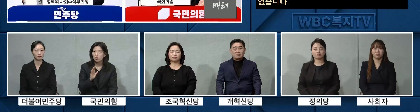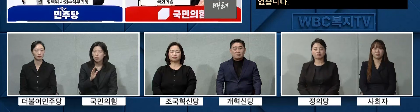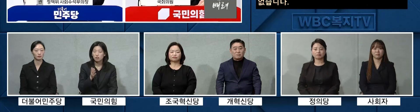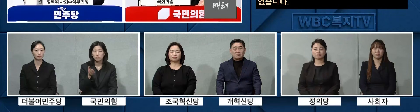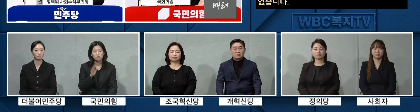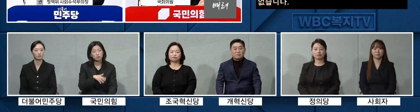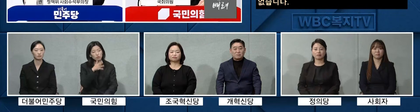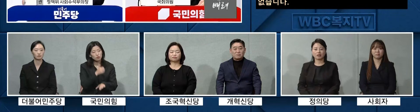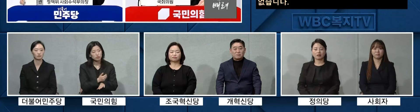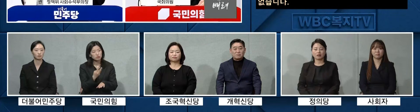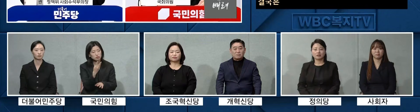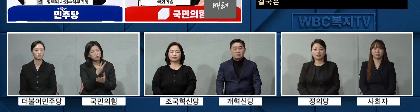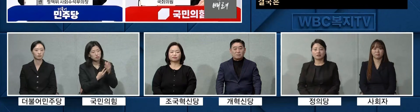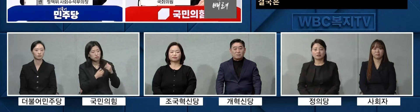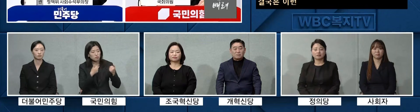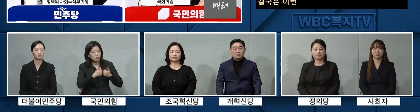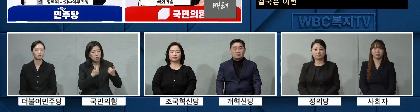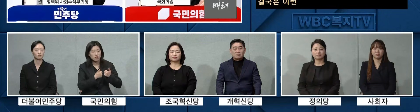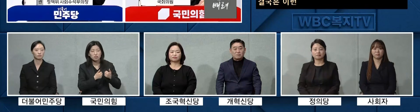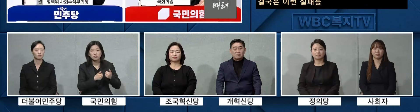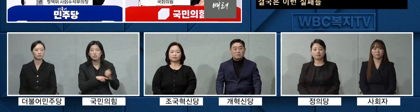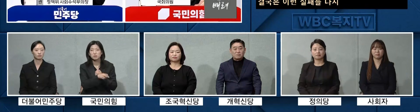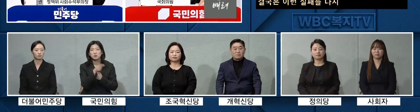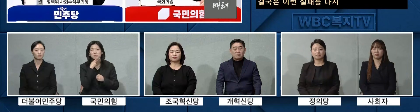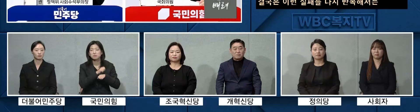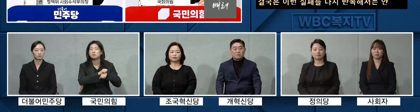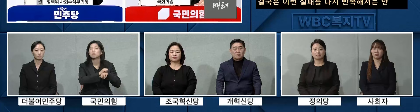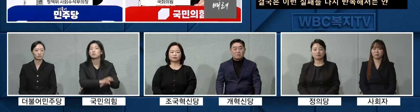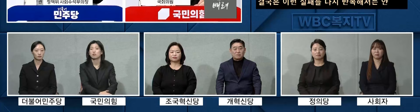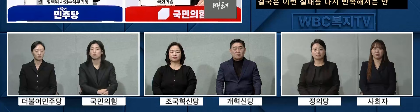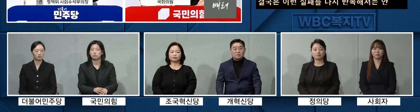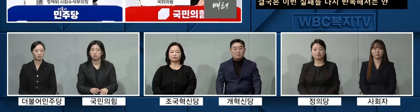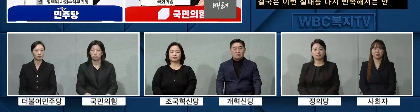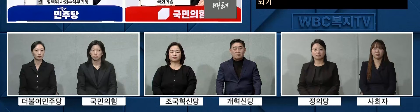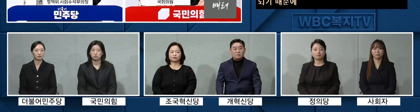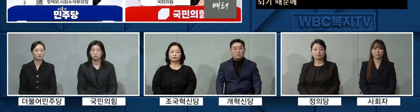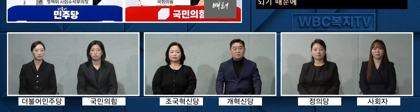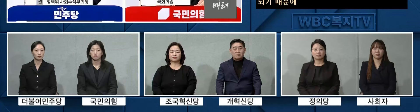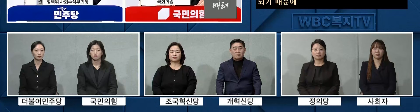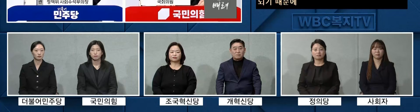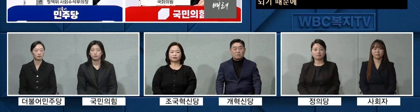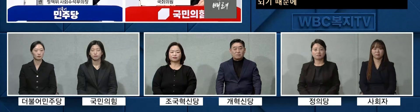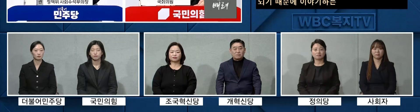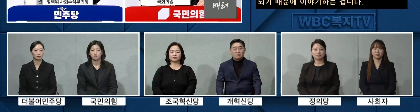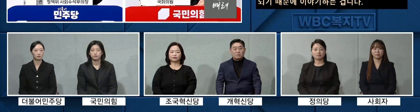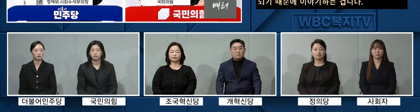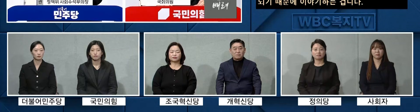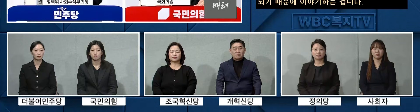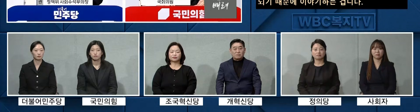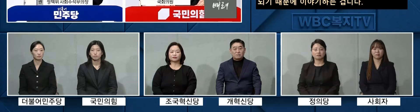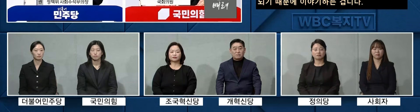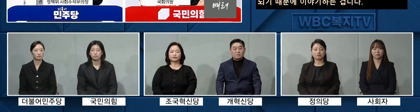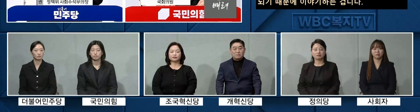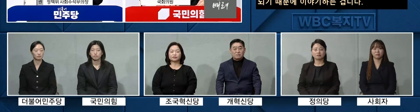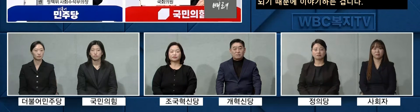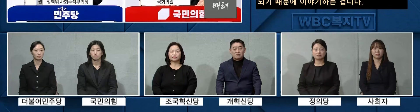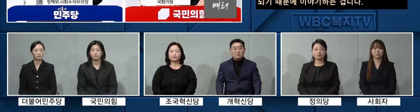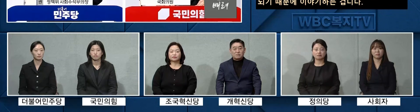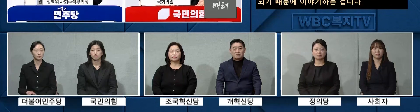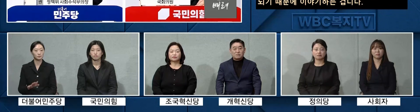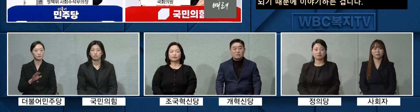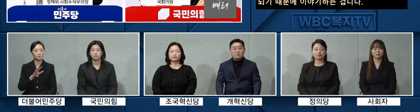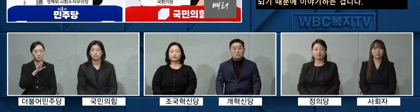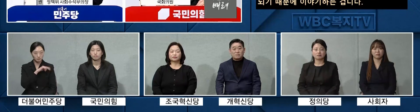이러한 실패를 다시 반복해서는 안 되기 때문에 이야기하는 겁니다. 예, 그러면 임종덕 의원님은